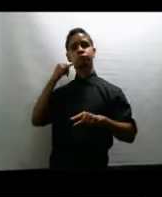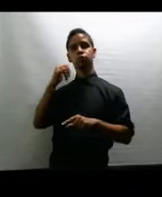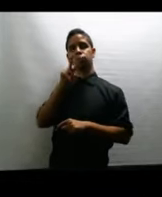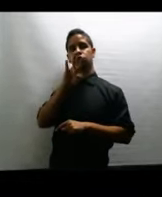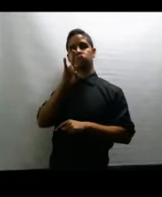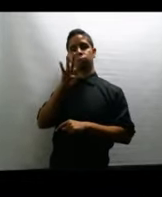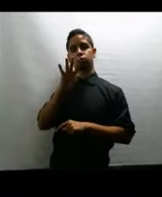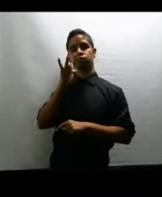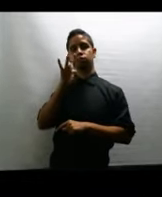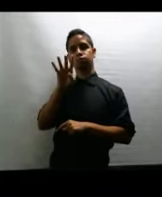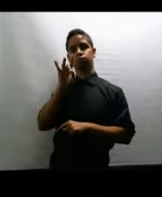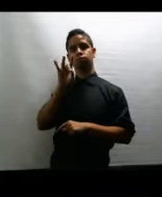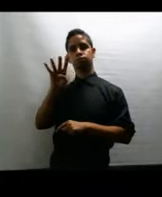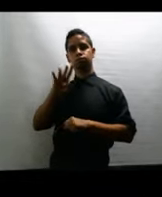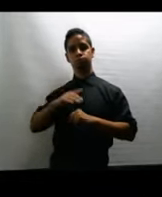al